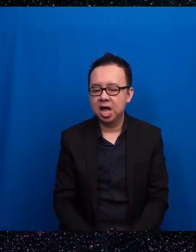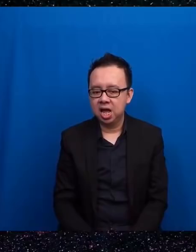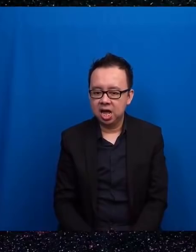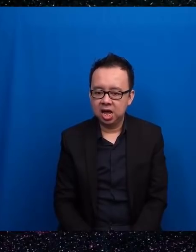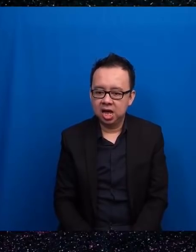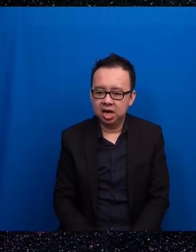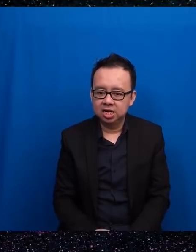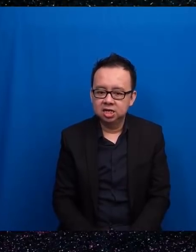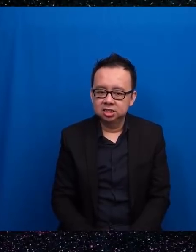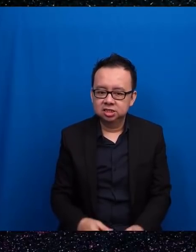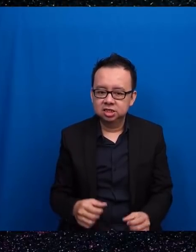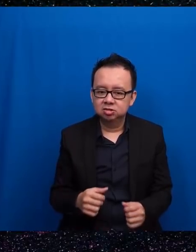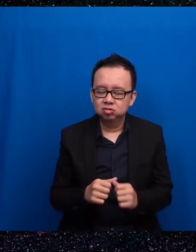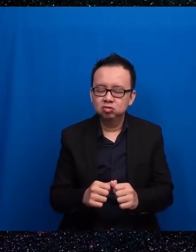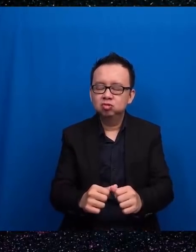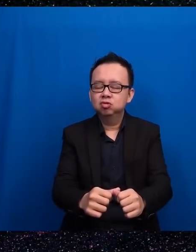kerjakan